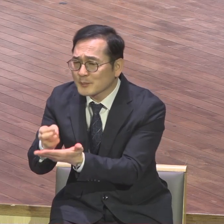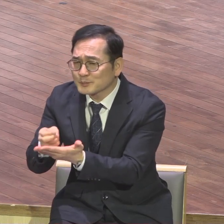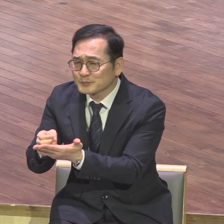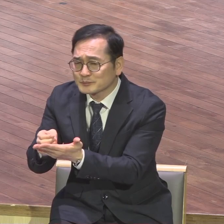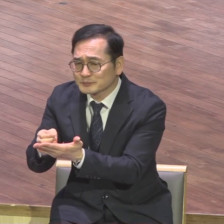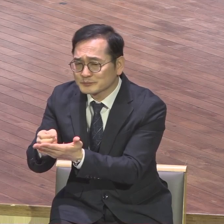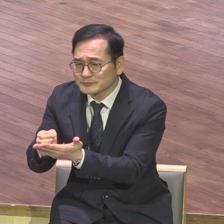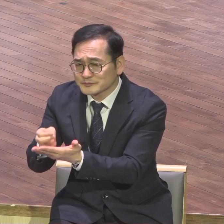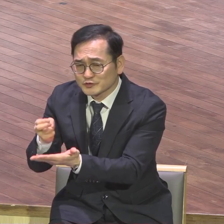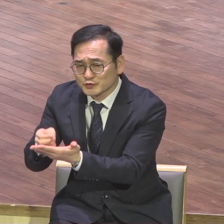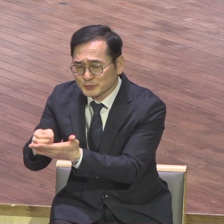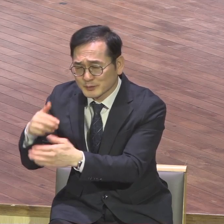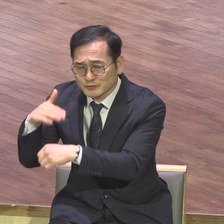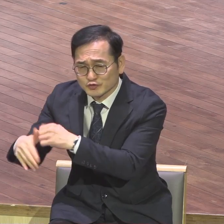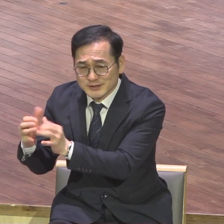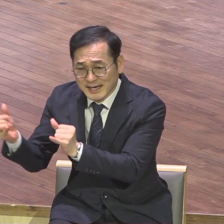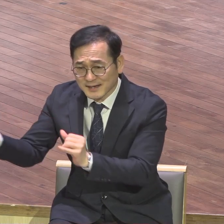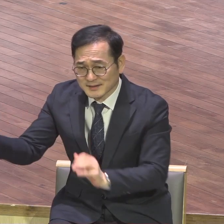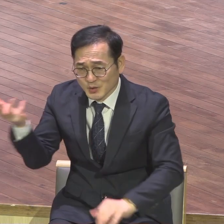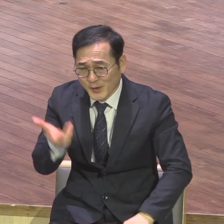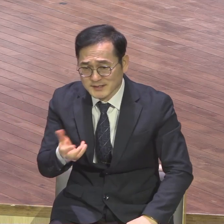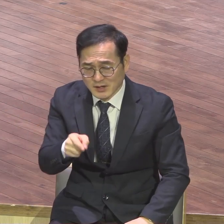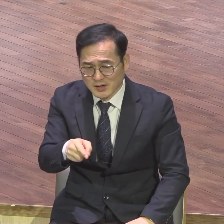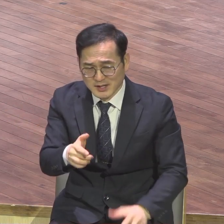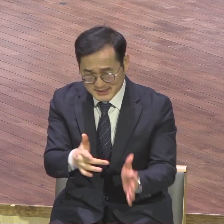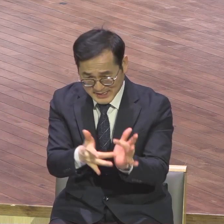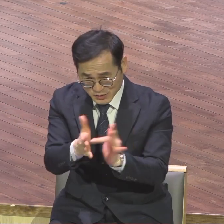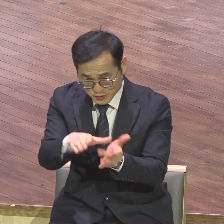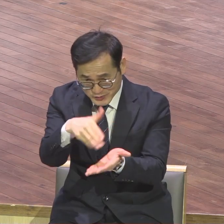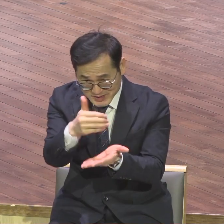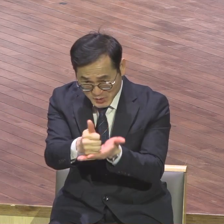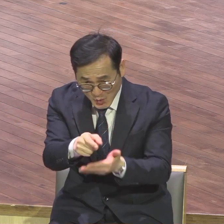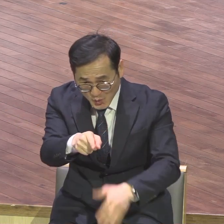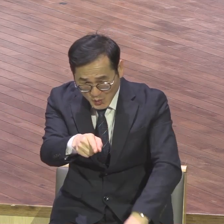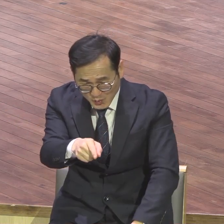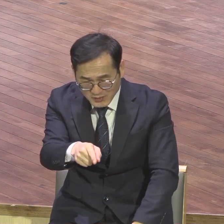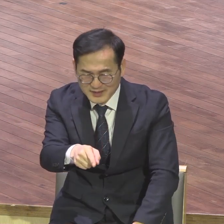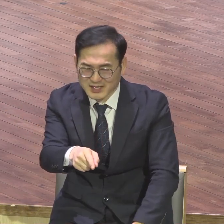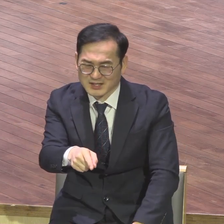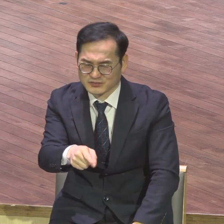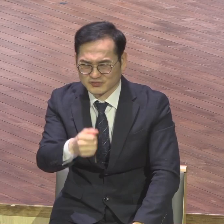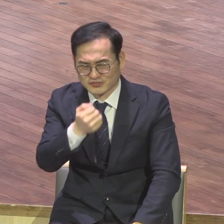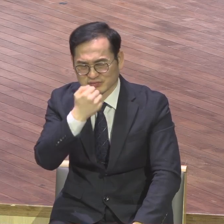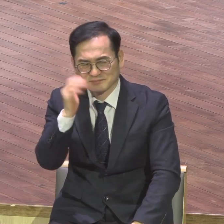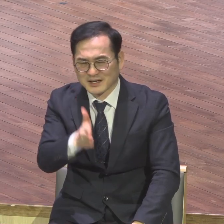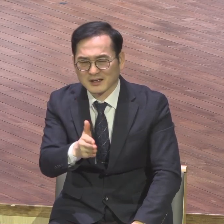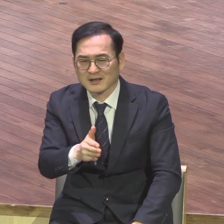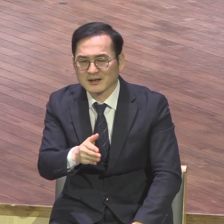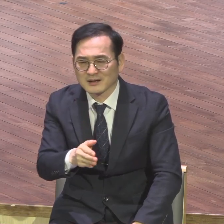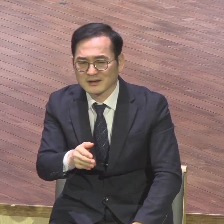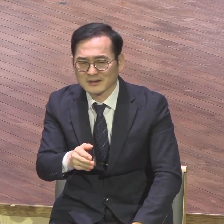율법자들이 들어와 가지고 예수 그리스도 유일성을 희석시키고 있었어요.